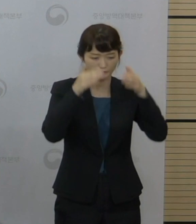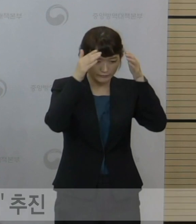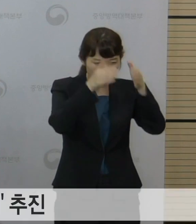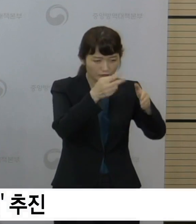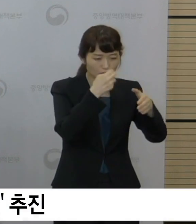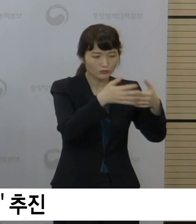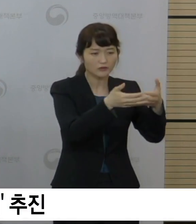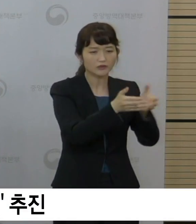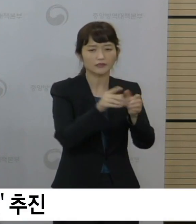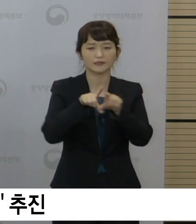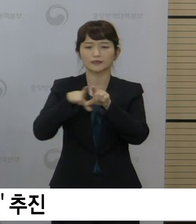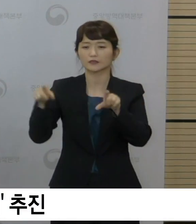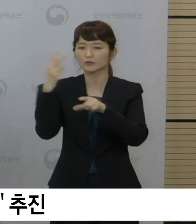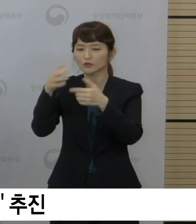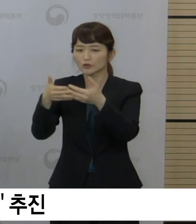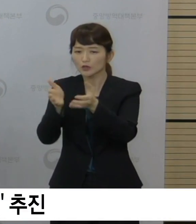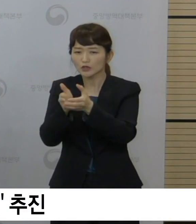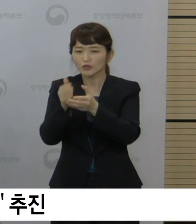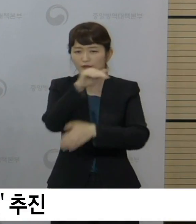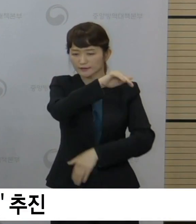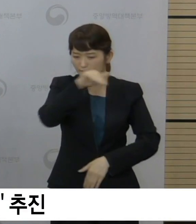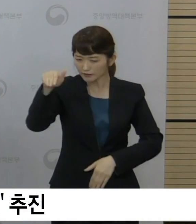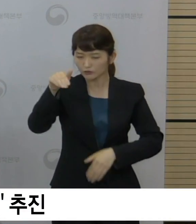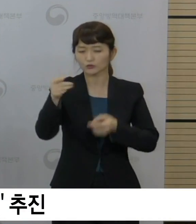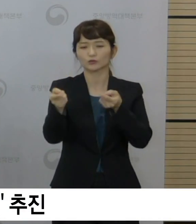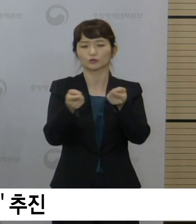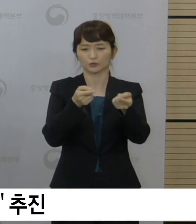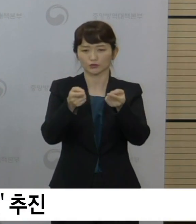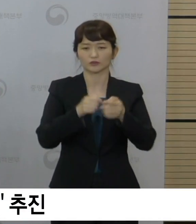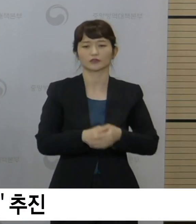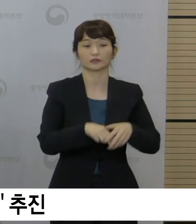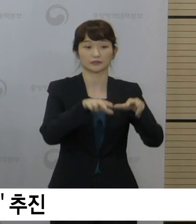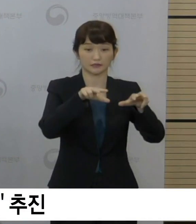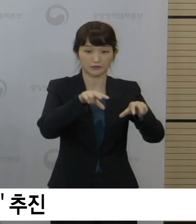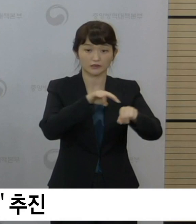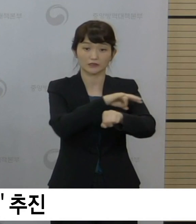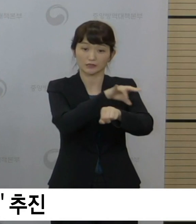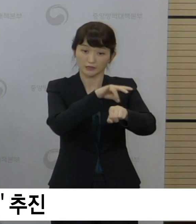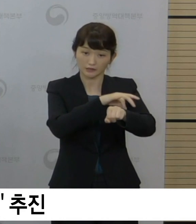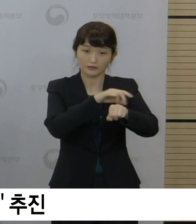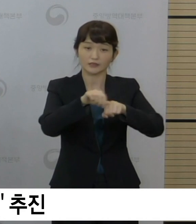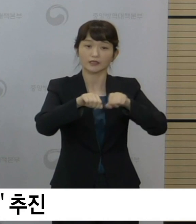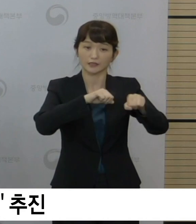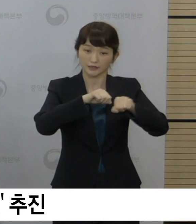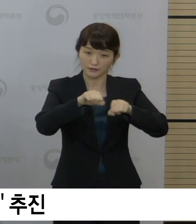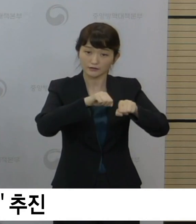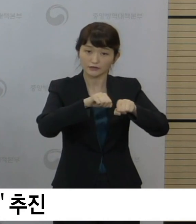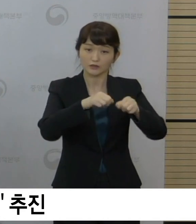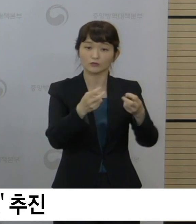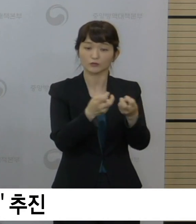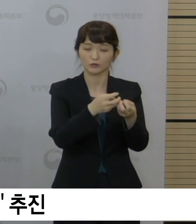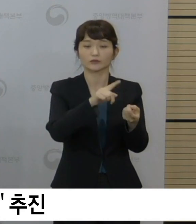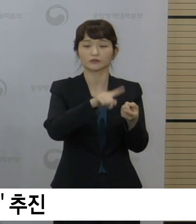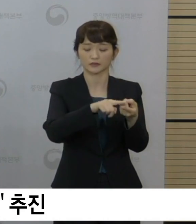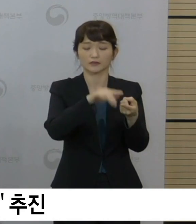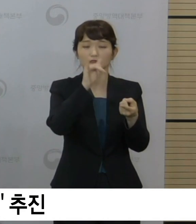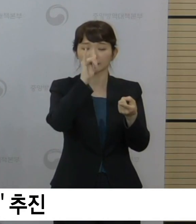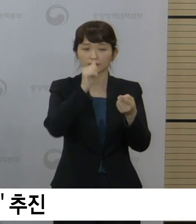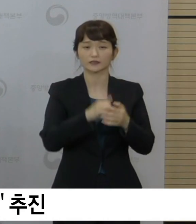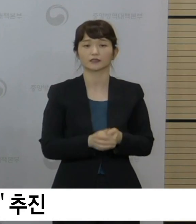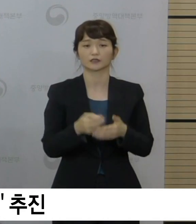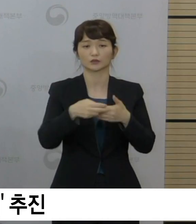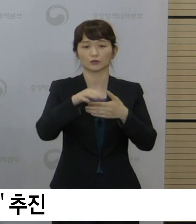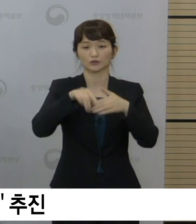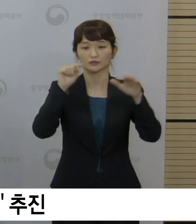집중관리군과 일반관리군의 관리 수준을 조정하고 현행 24시간 대응 안내 체계는 유지하면서